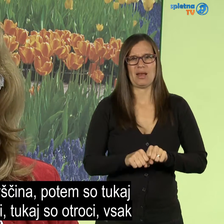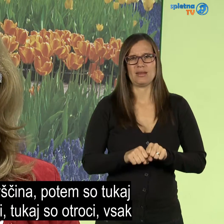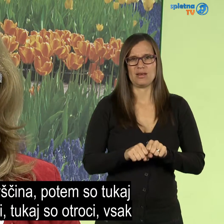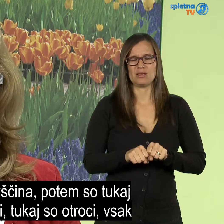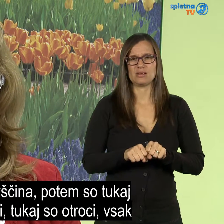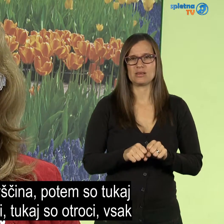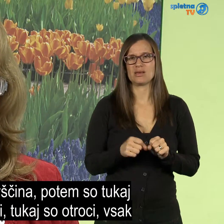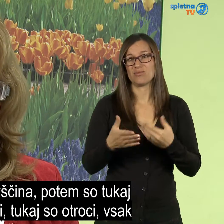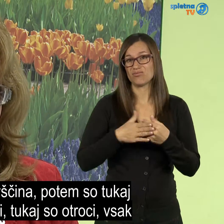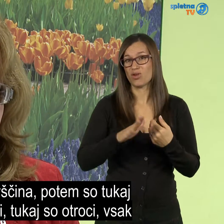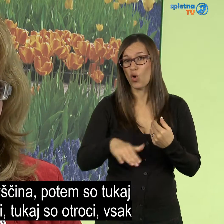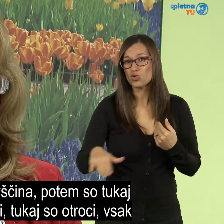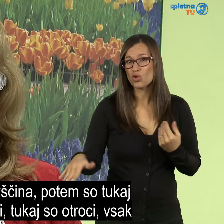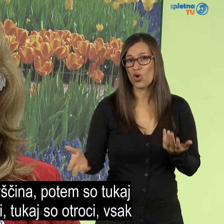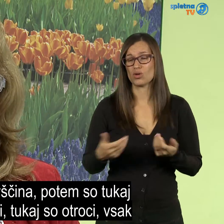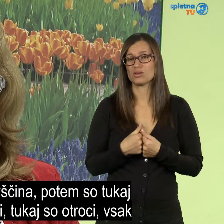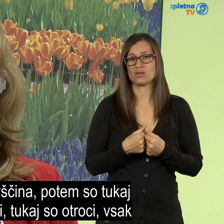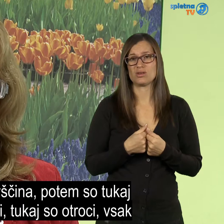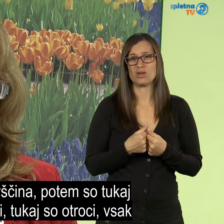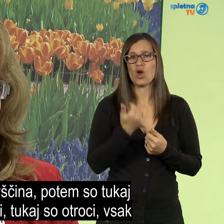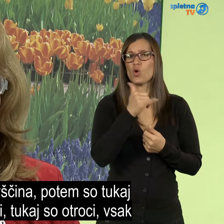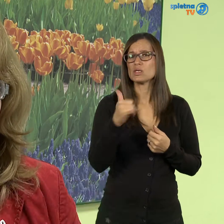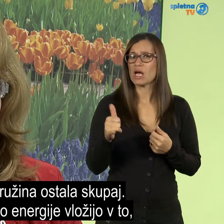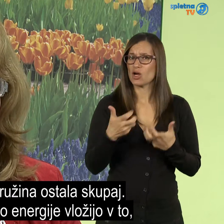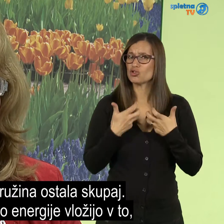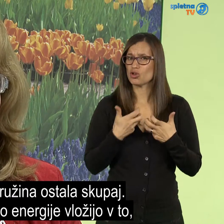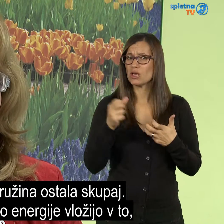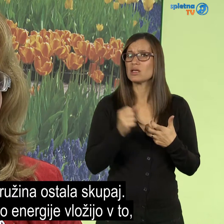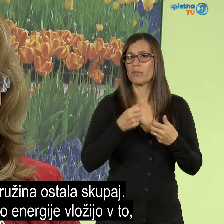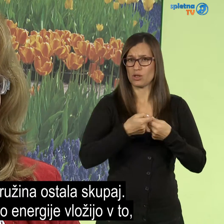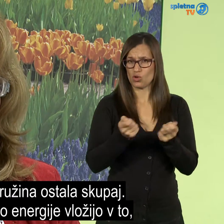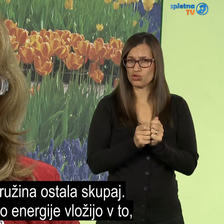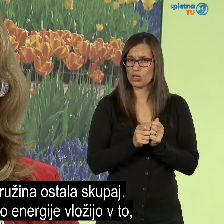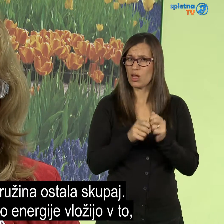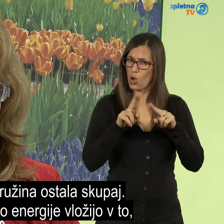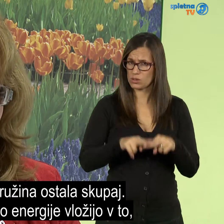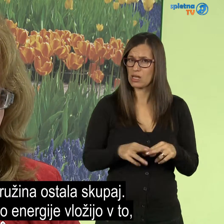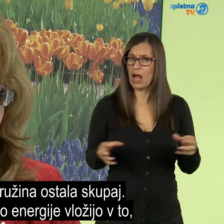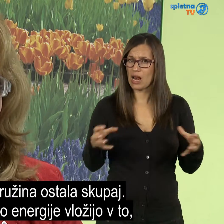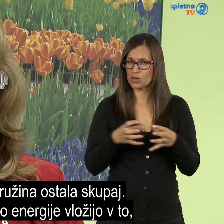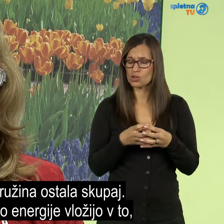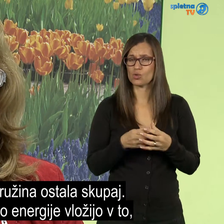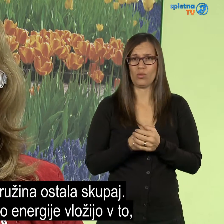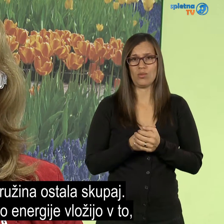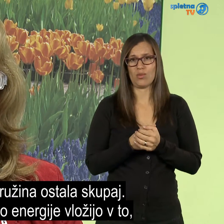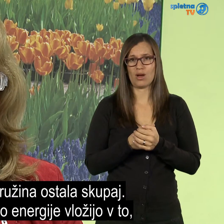pritiski. Tukaj so otroci, vsak si želi, da bi družina ostala skupaj.